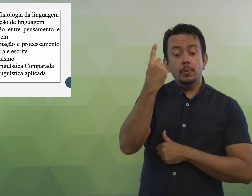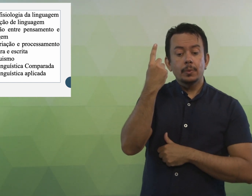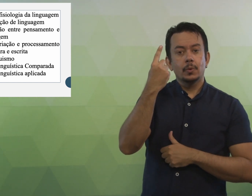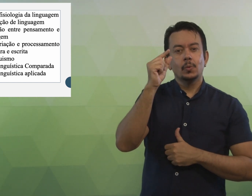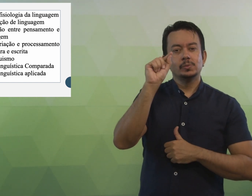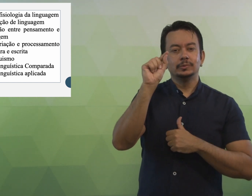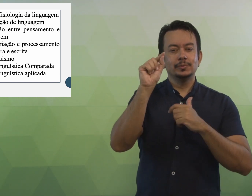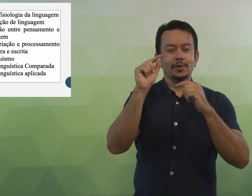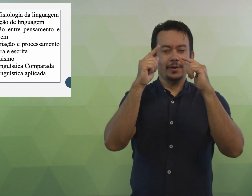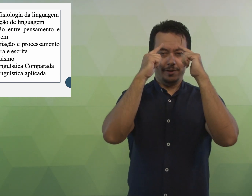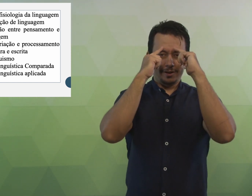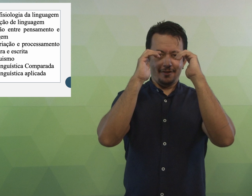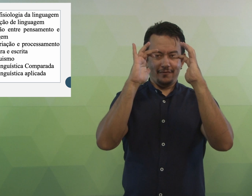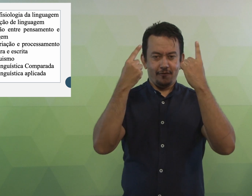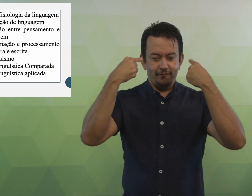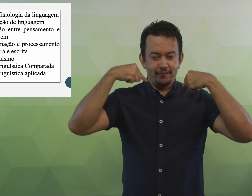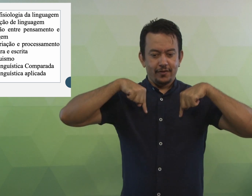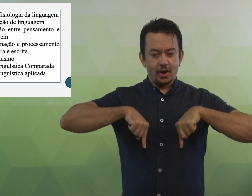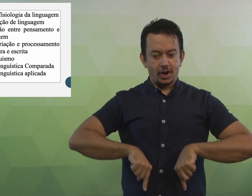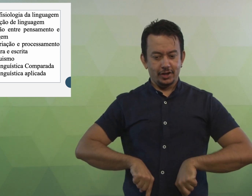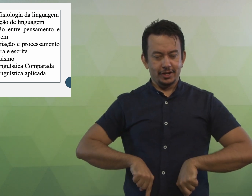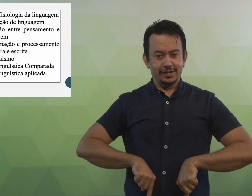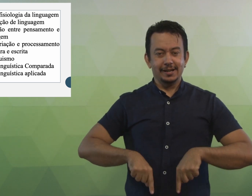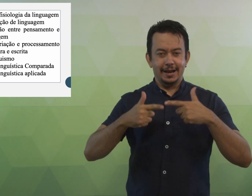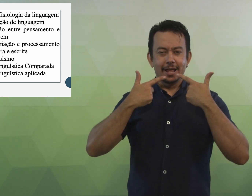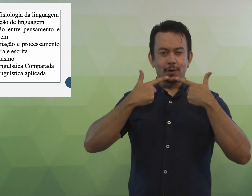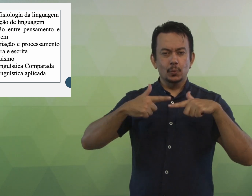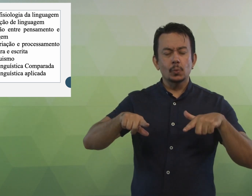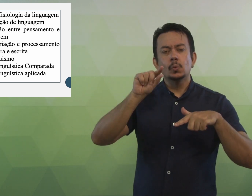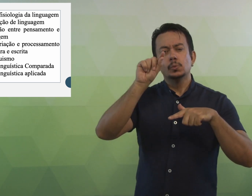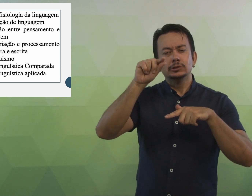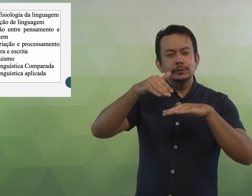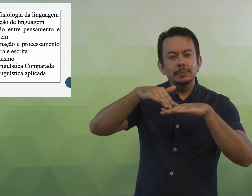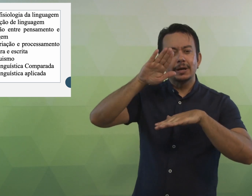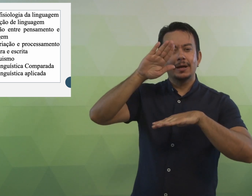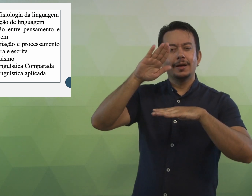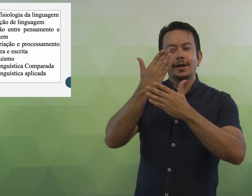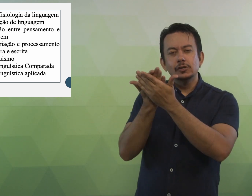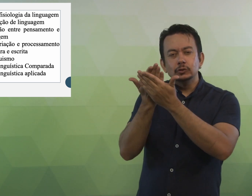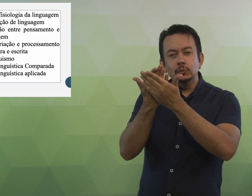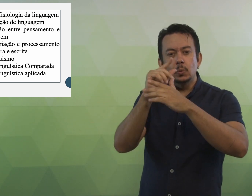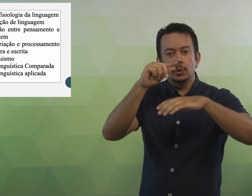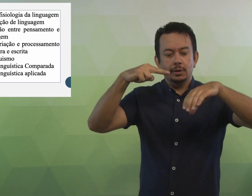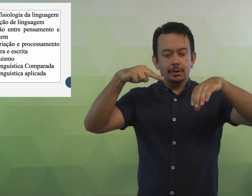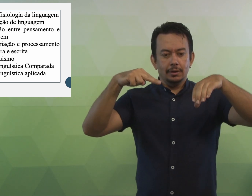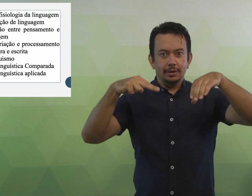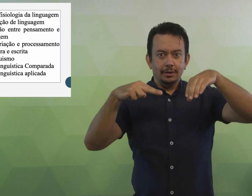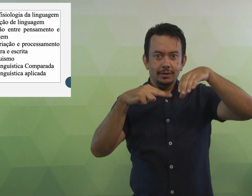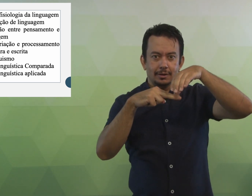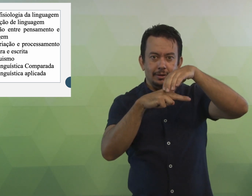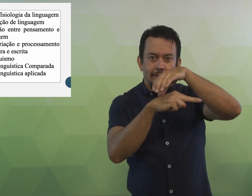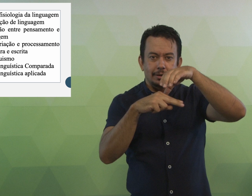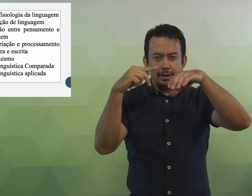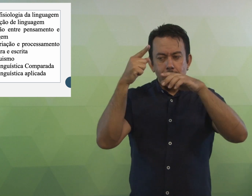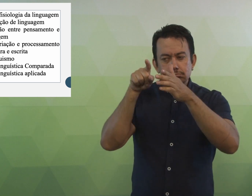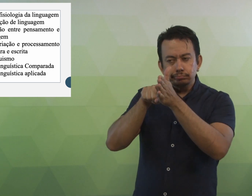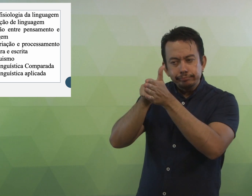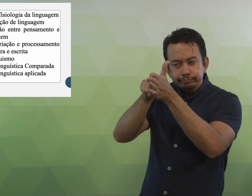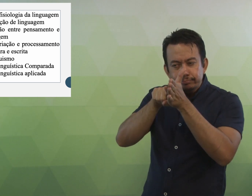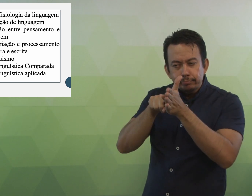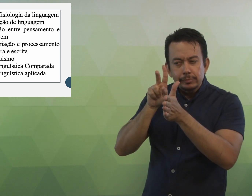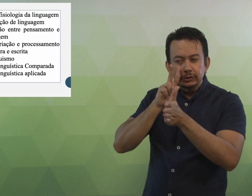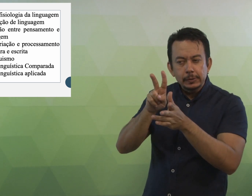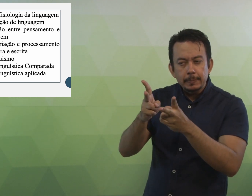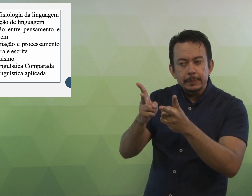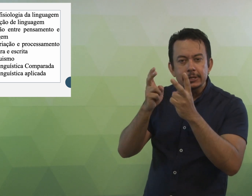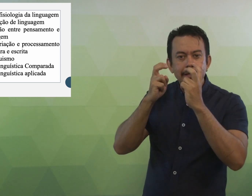lado. Então, a primeira é a neurofisiologia da linguagem, que é o